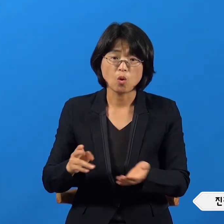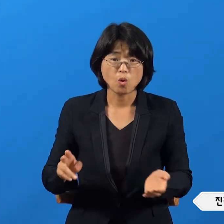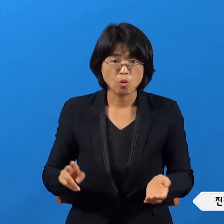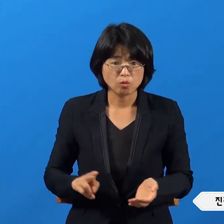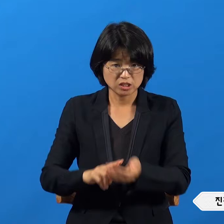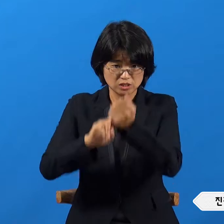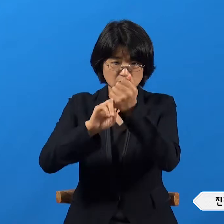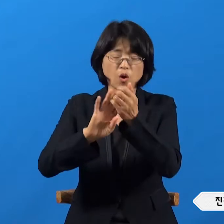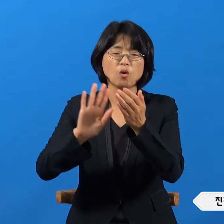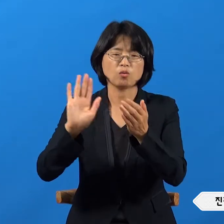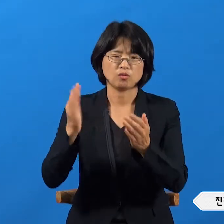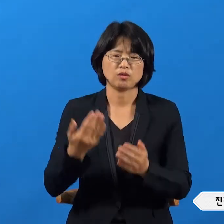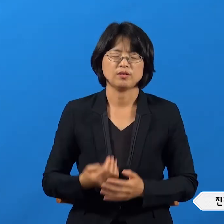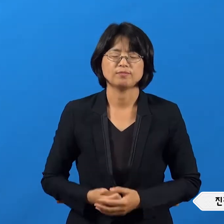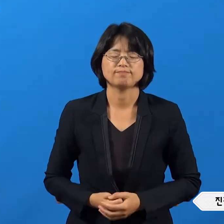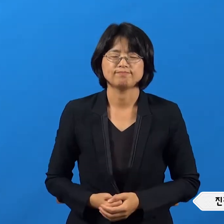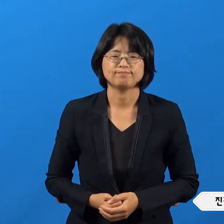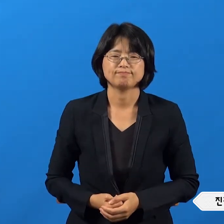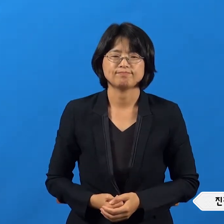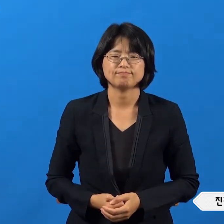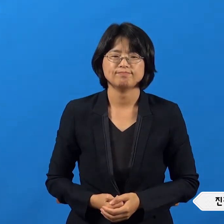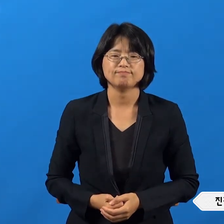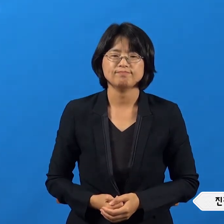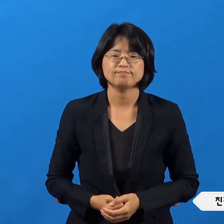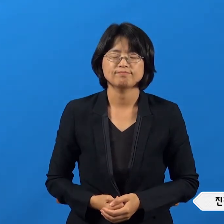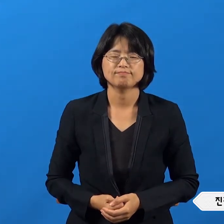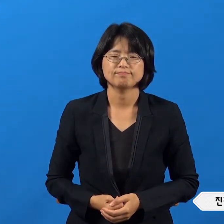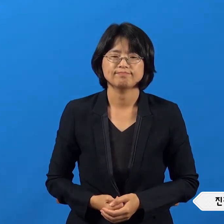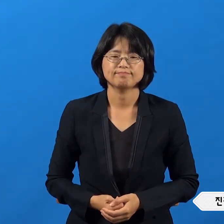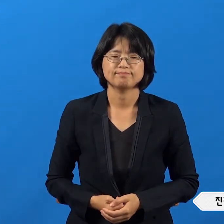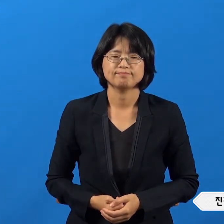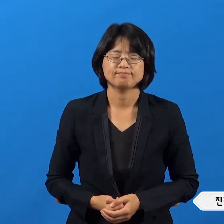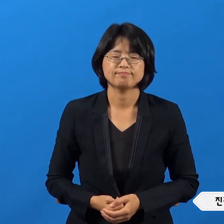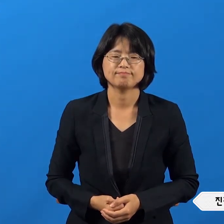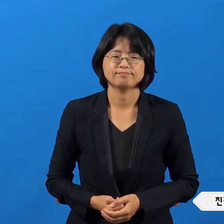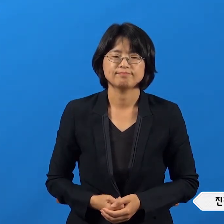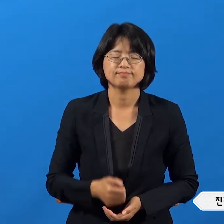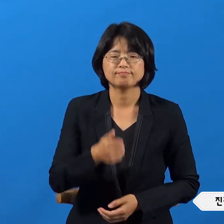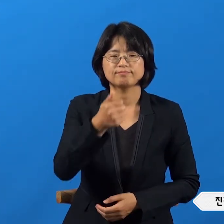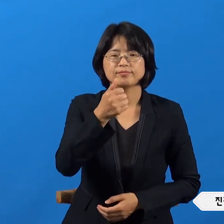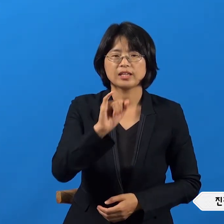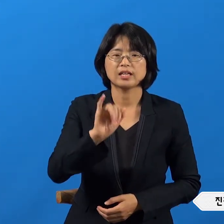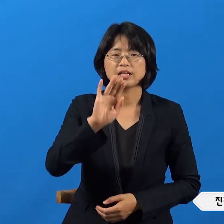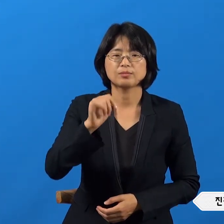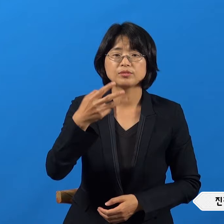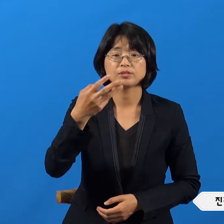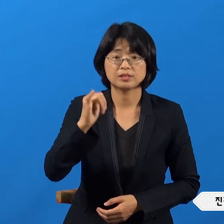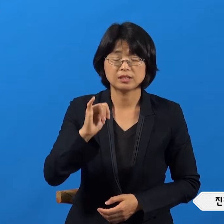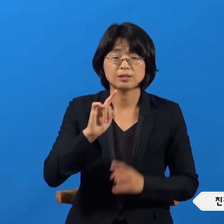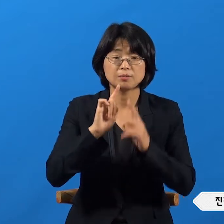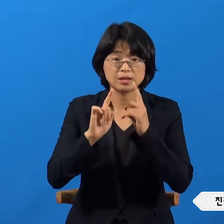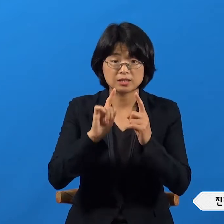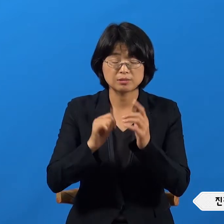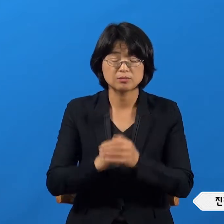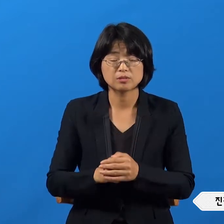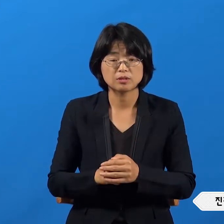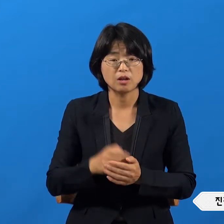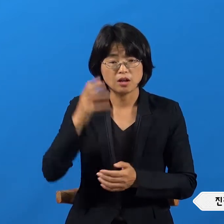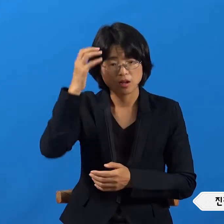말씀하십니다. 저는 이 말씀을 묵상하면서 이런 생각을 해봤습니다. 우리가 평소에 드리는